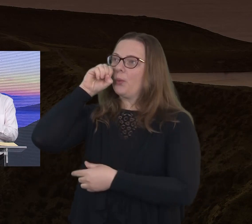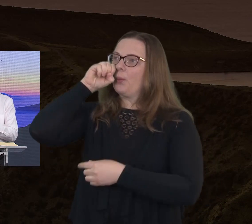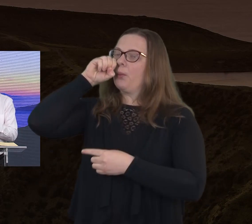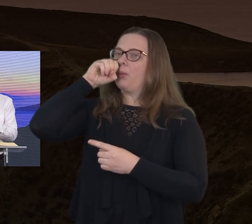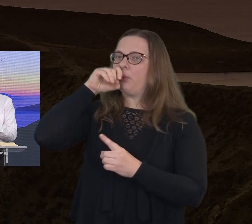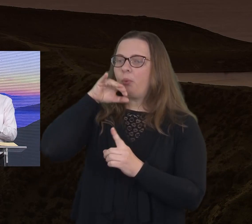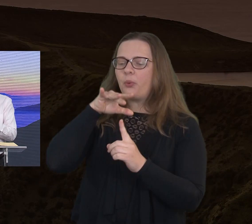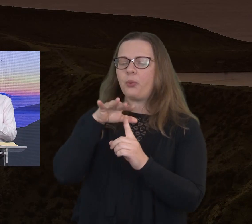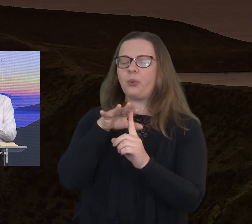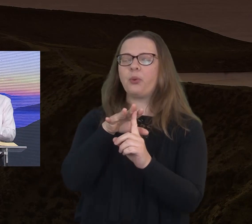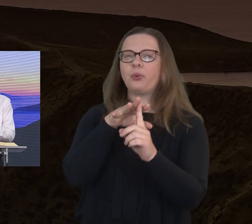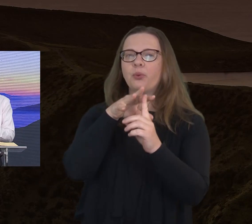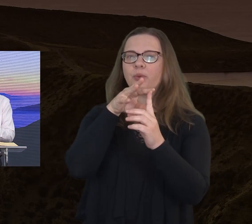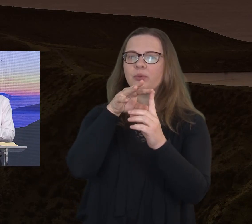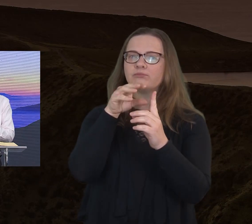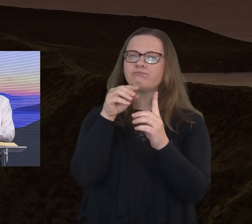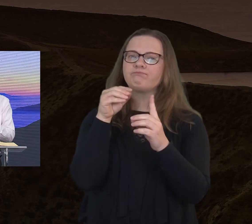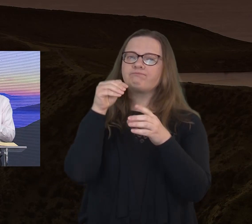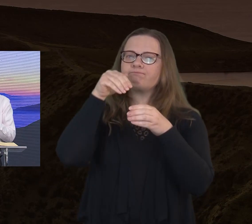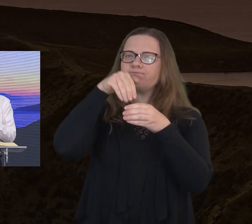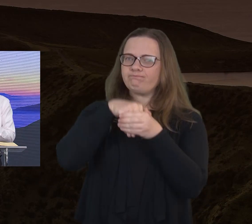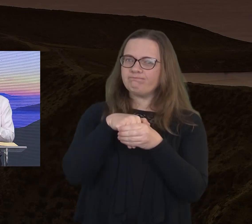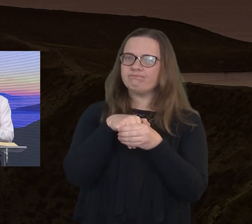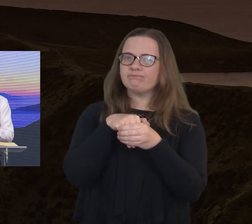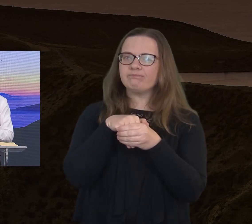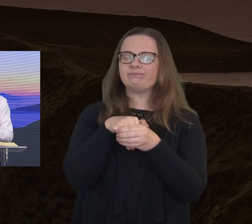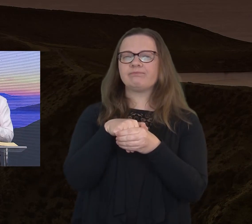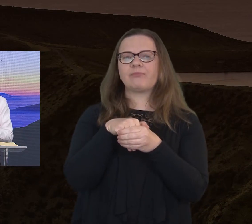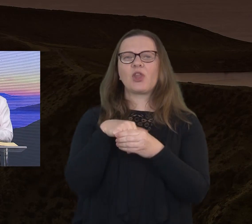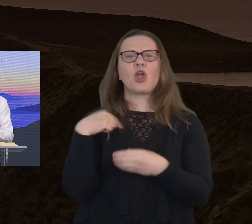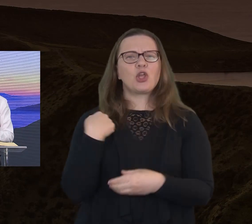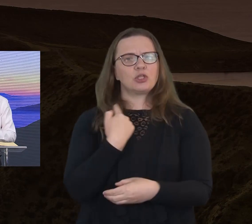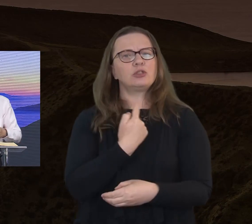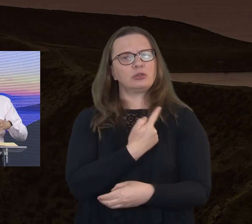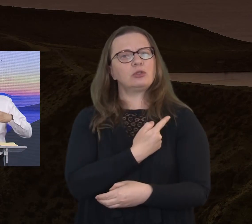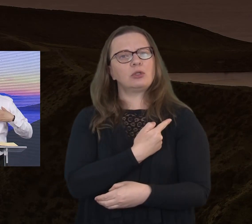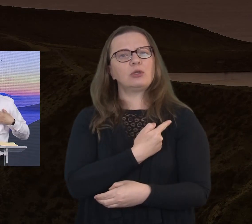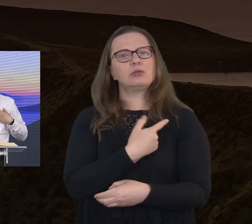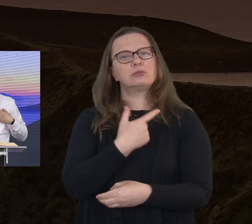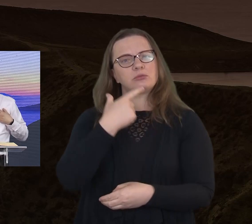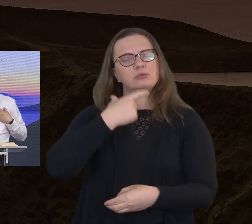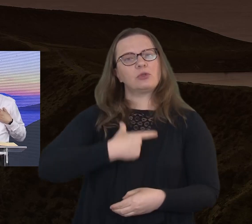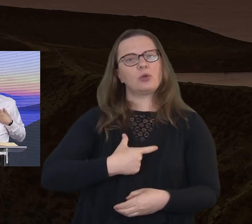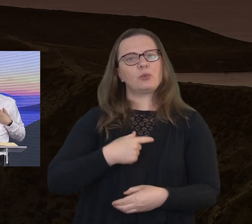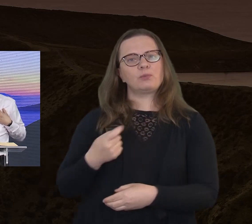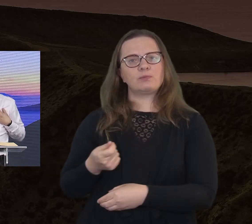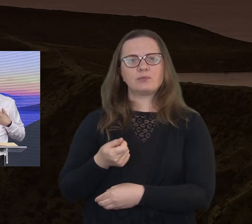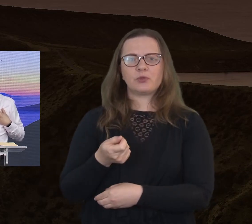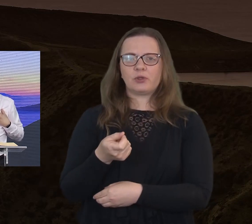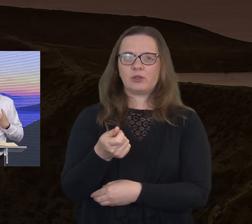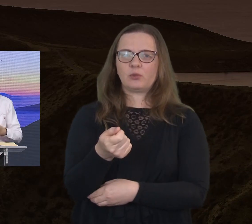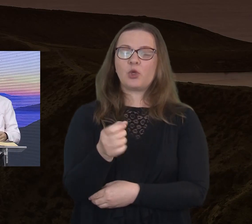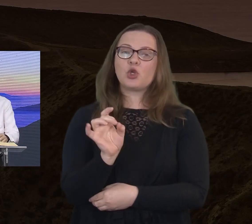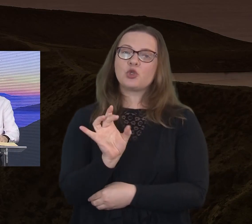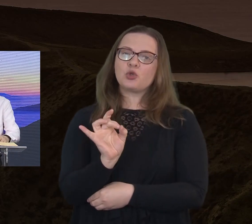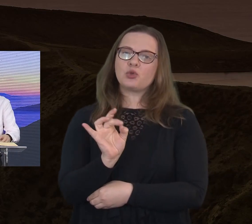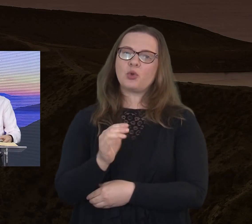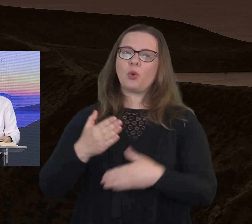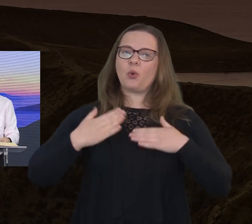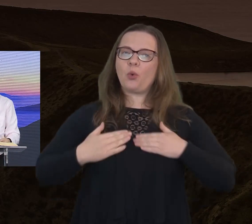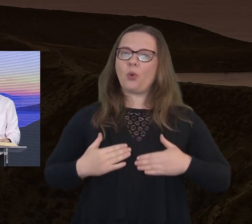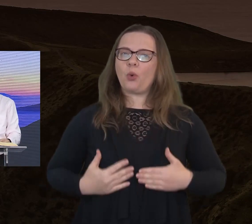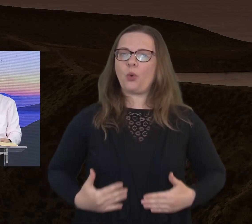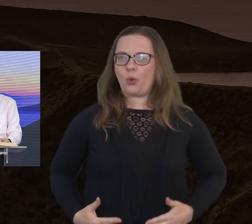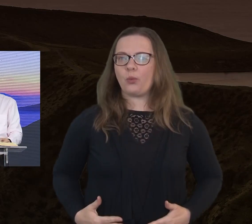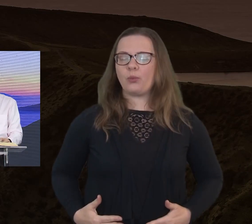da criação de Deus aqui dentro de nós que é eterno. Somos eternos, só esse corpo que é temporal, né? Muito bem, então